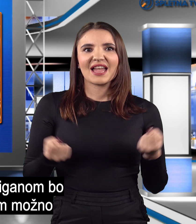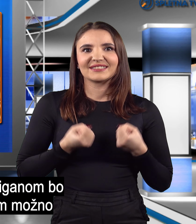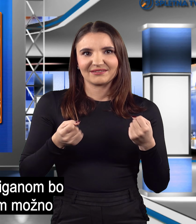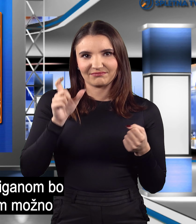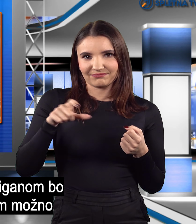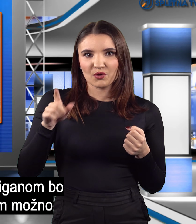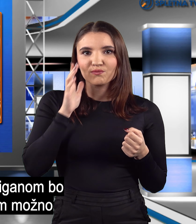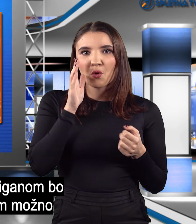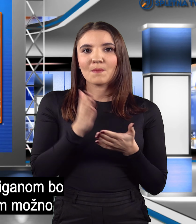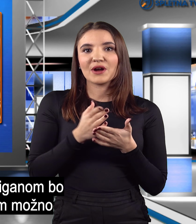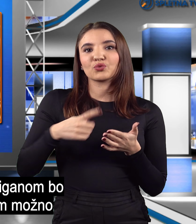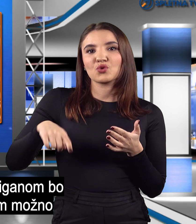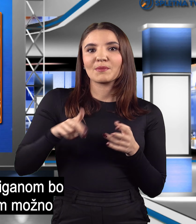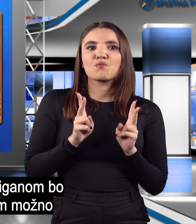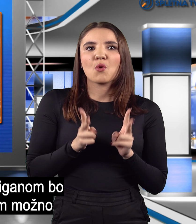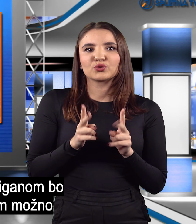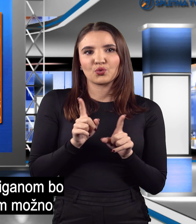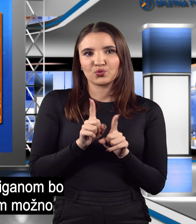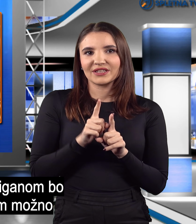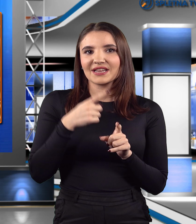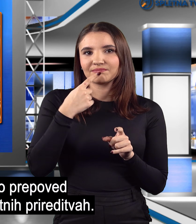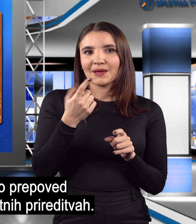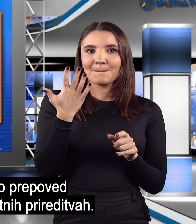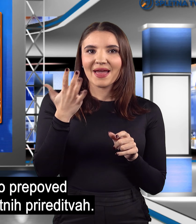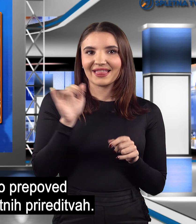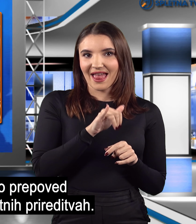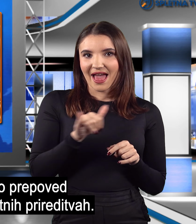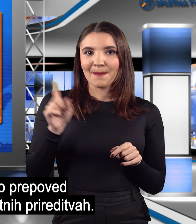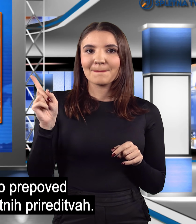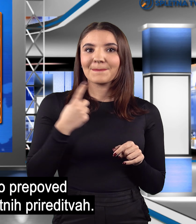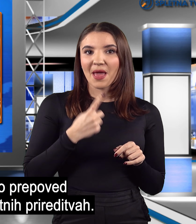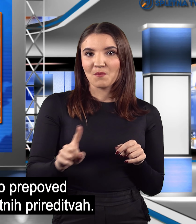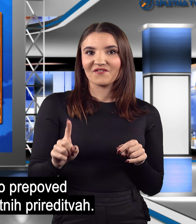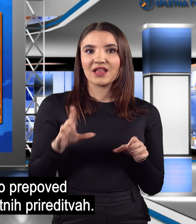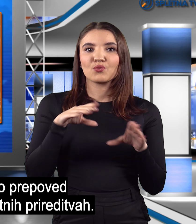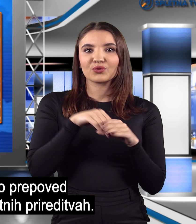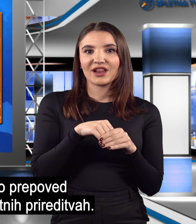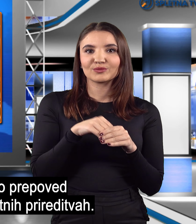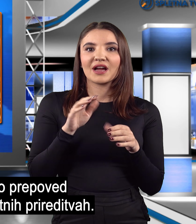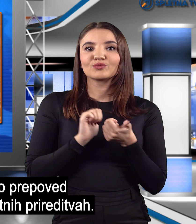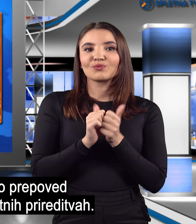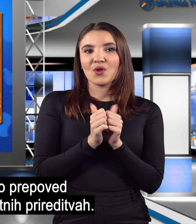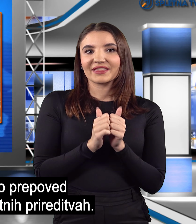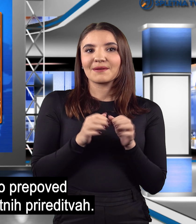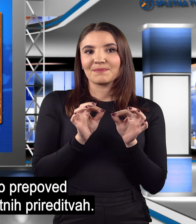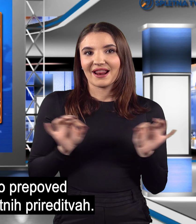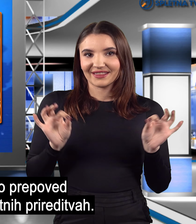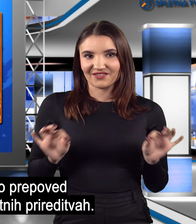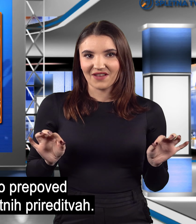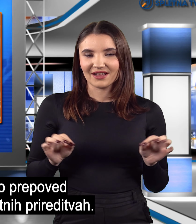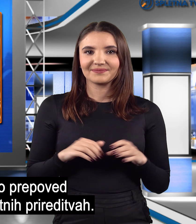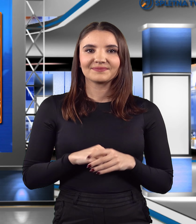Nasilnim huliganom bo med drugim možno izreči 5-letno prepoved udeležbe na športnih prireditvah.